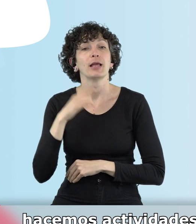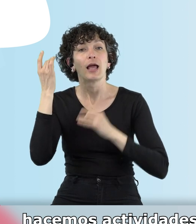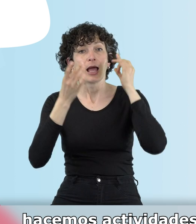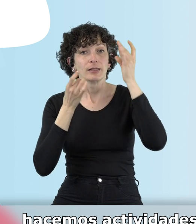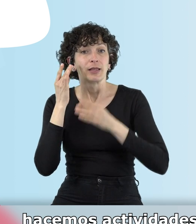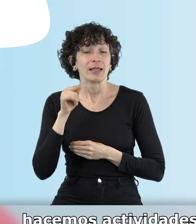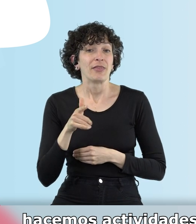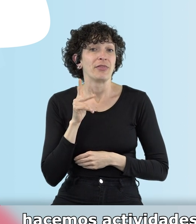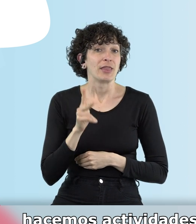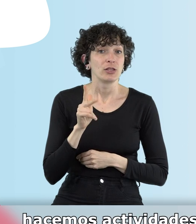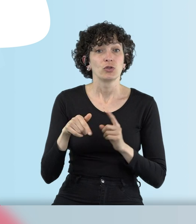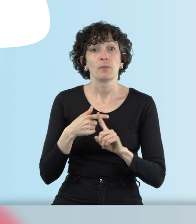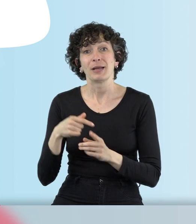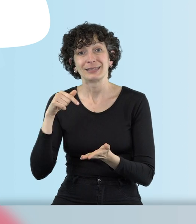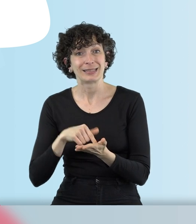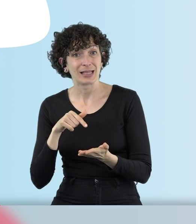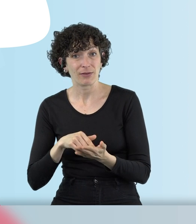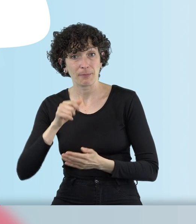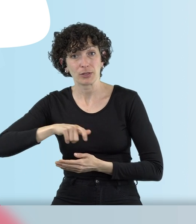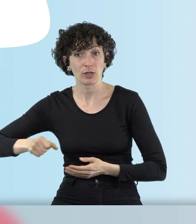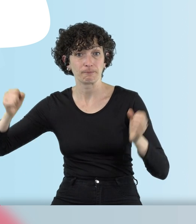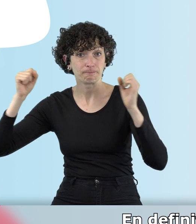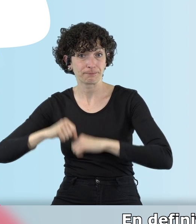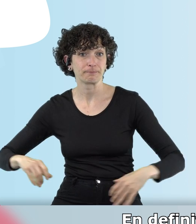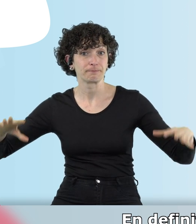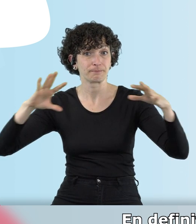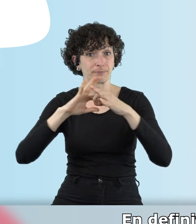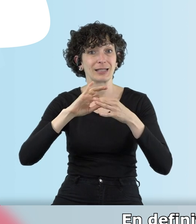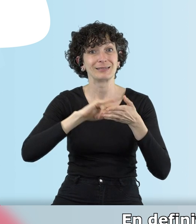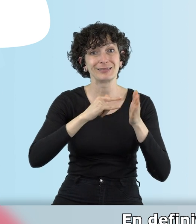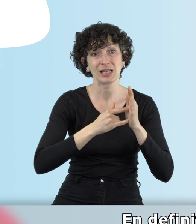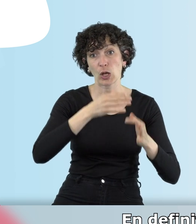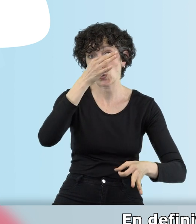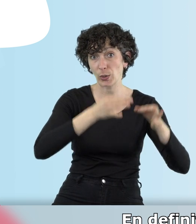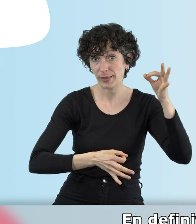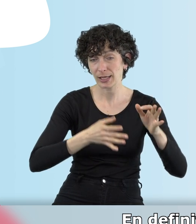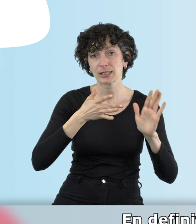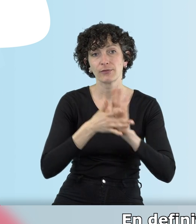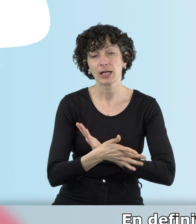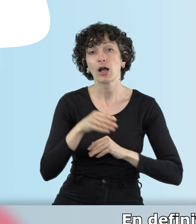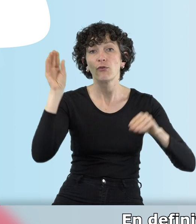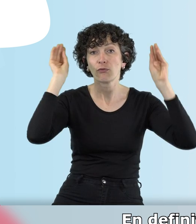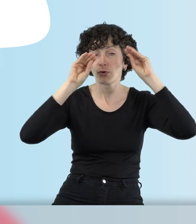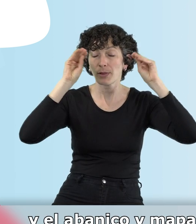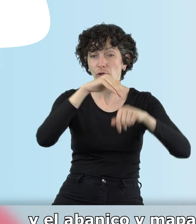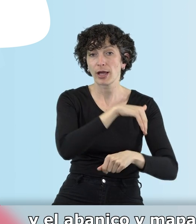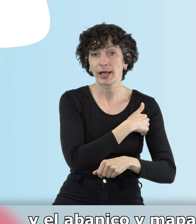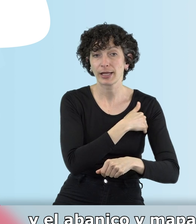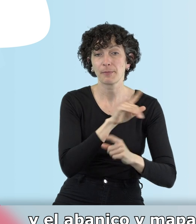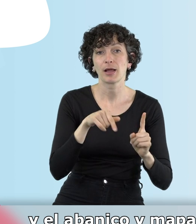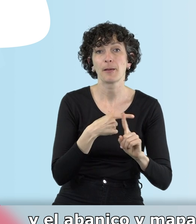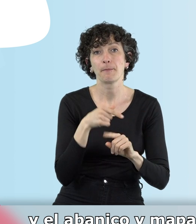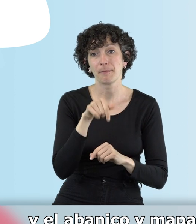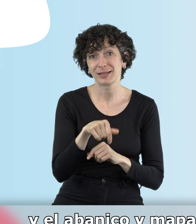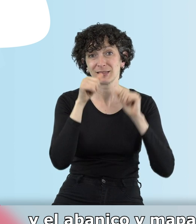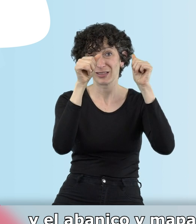sobre derechos y deberes de personas mayores asociado a la clínica jurídica. En definitiva, aprovechamos la formación académica y el